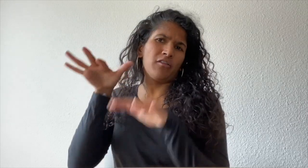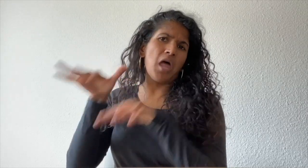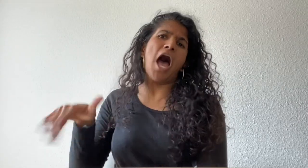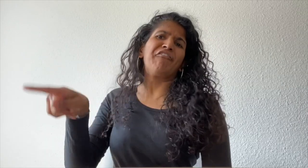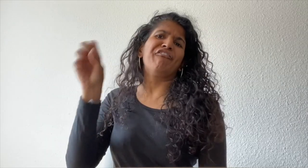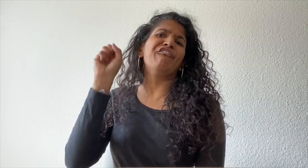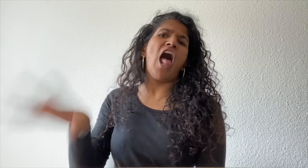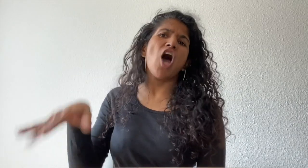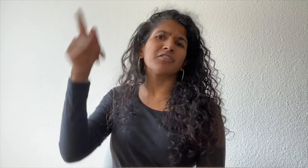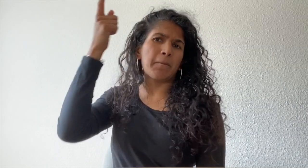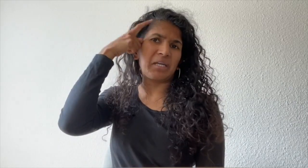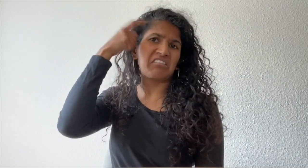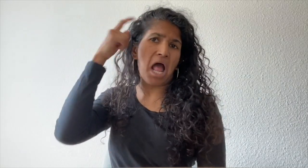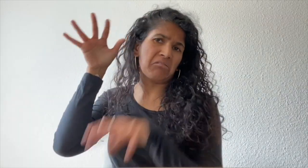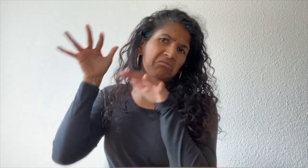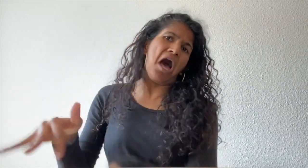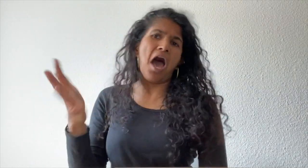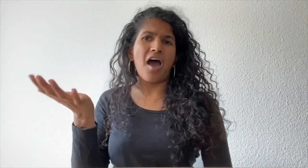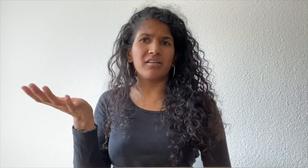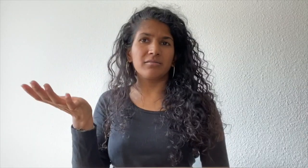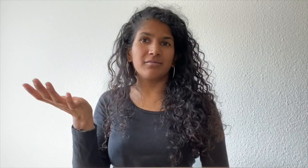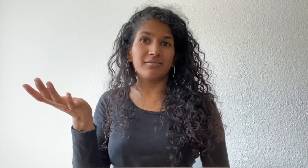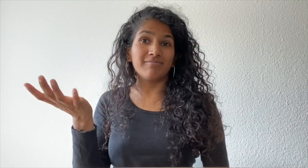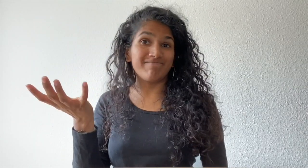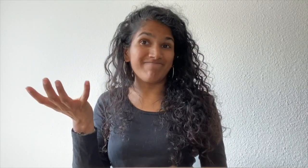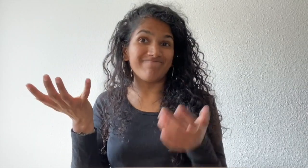Sie sieht den Denkfehler bei dem BIPOC.